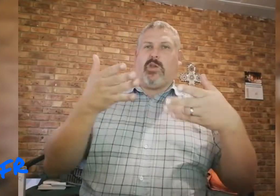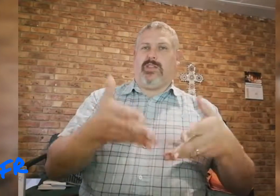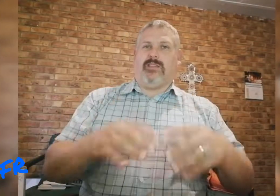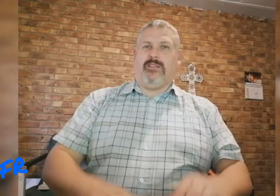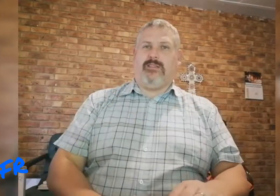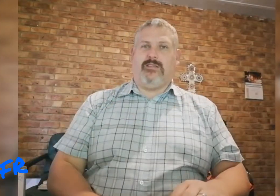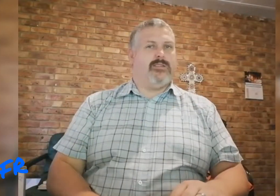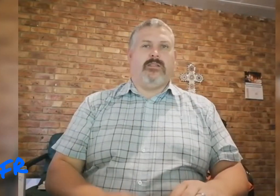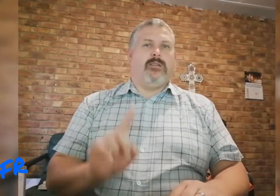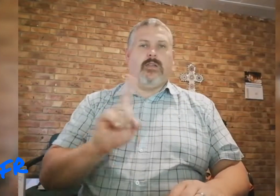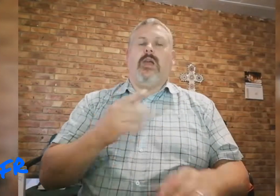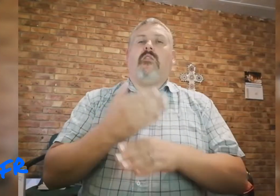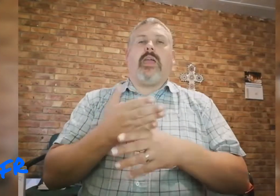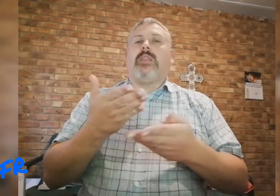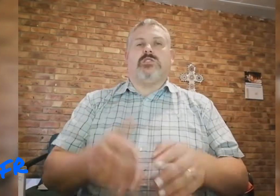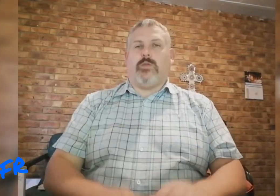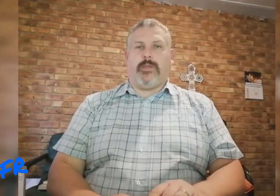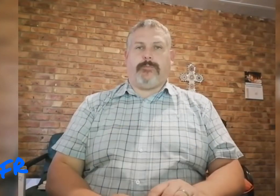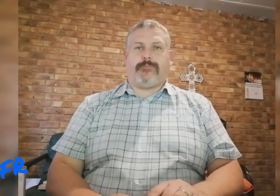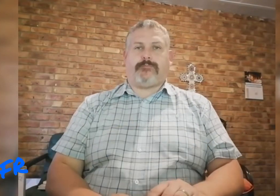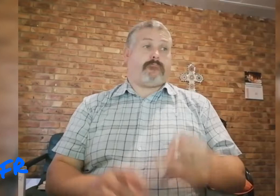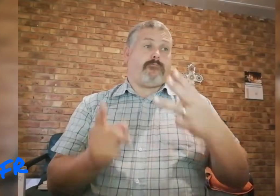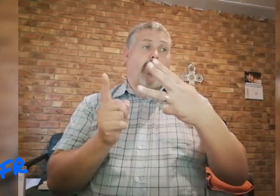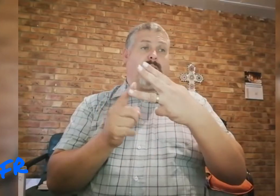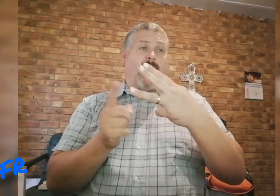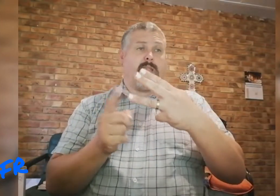gebeurt het, kijk nie so. Derde,